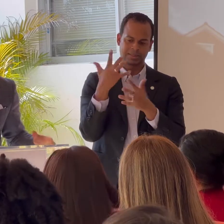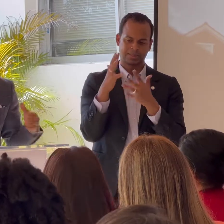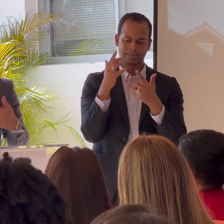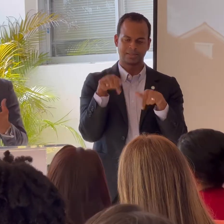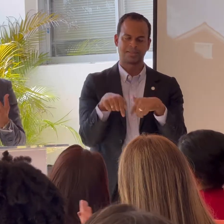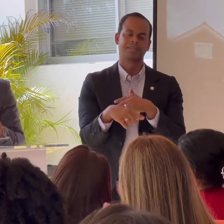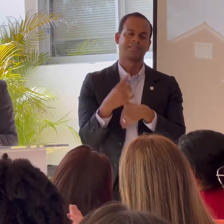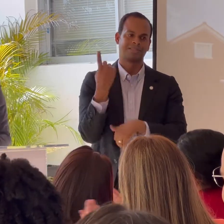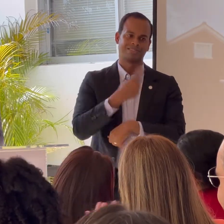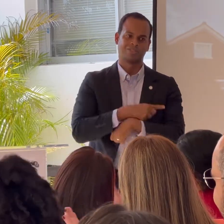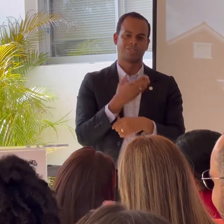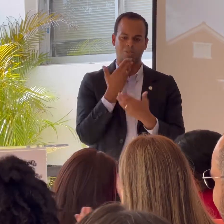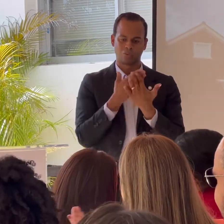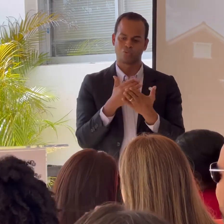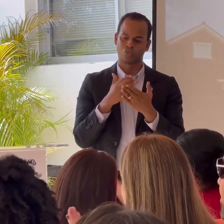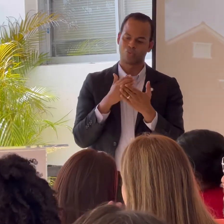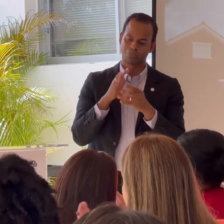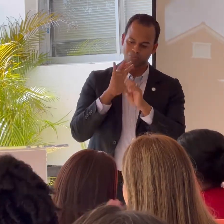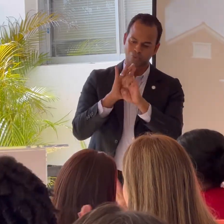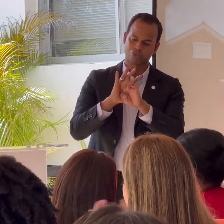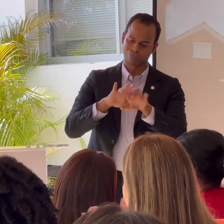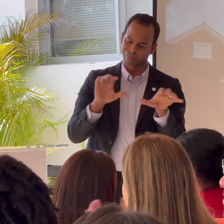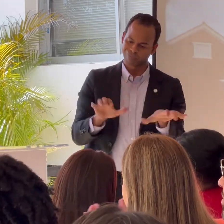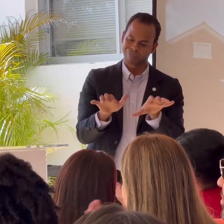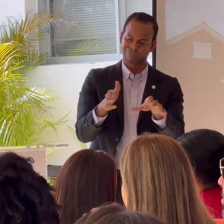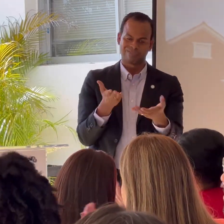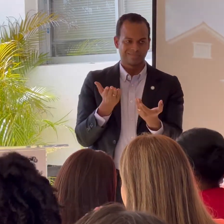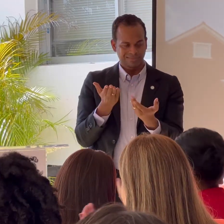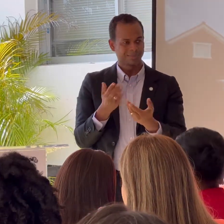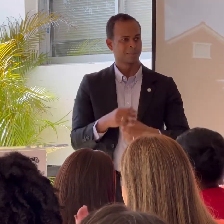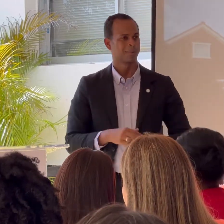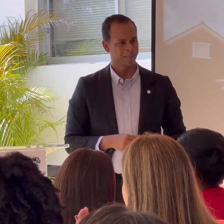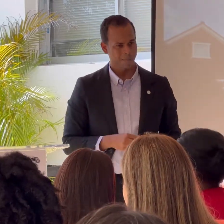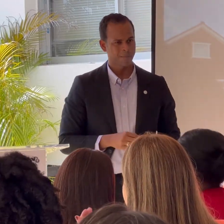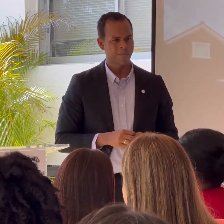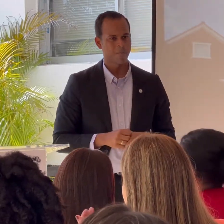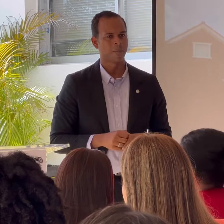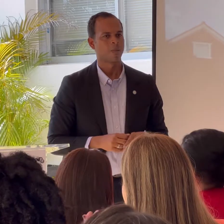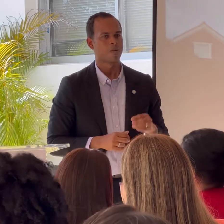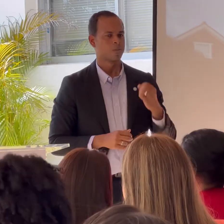día por darnos un ejemplo del amor a la familia.